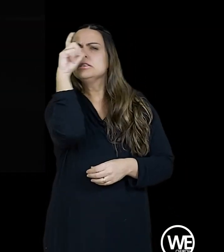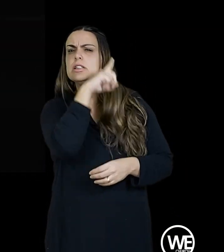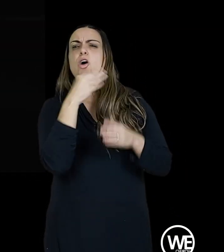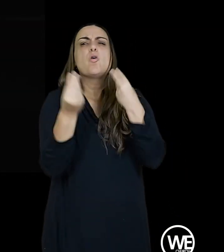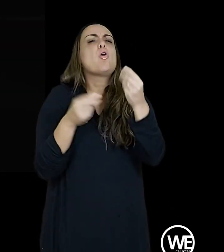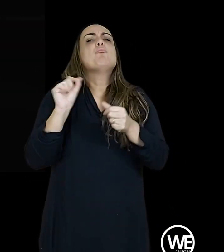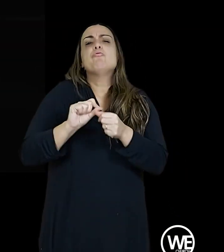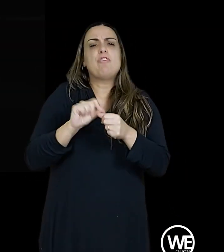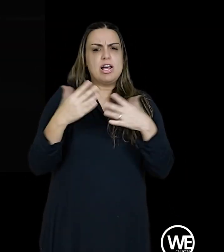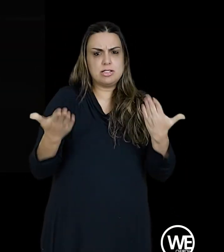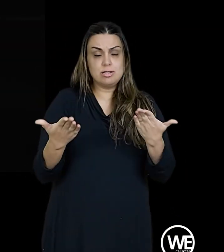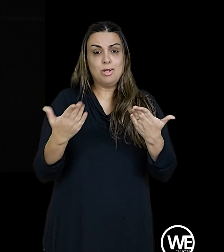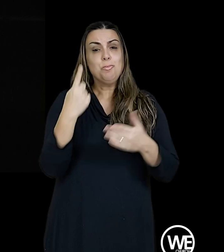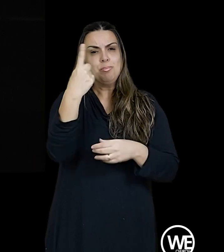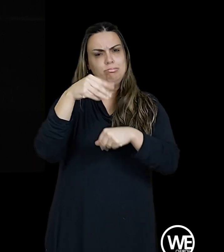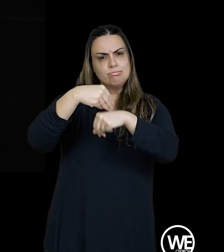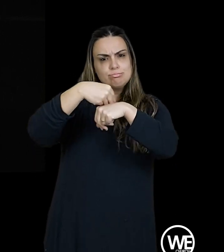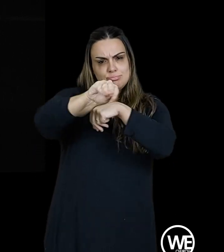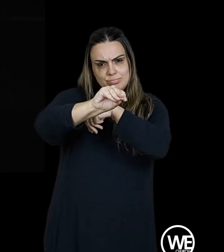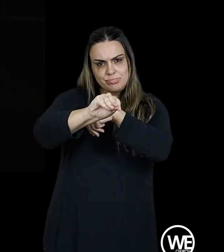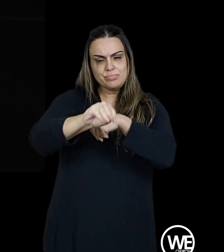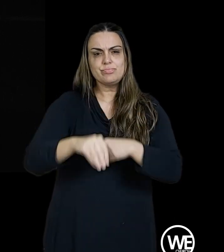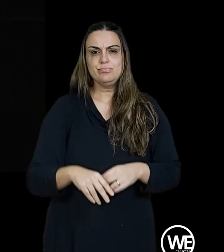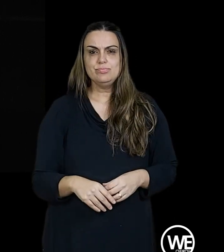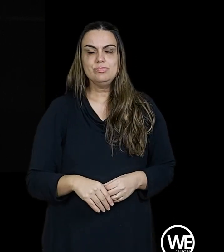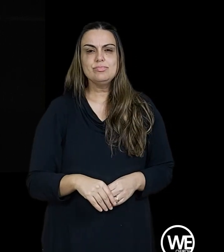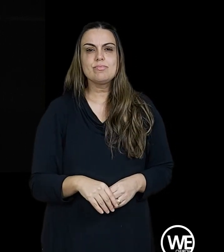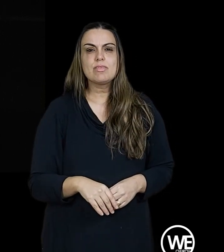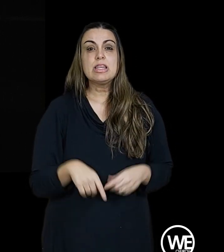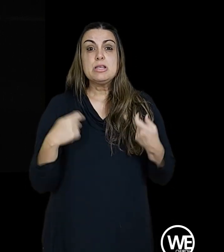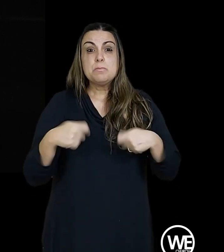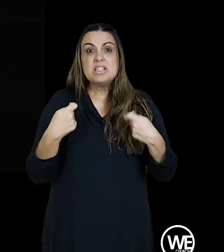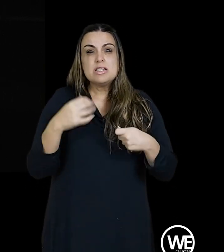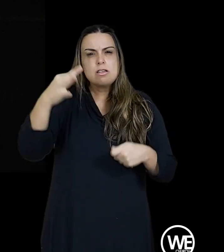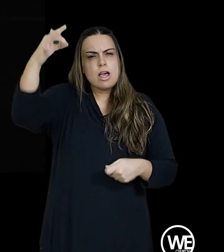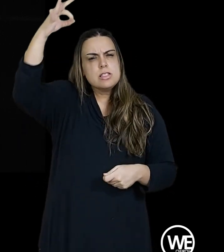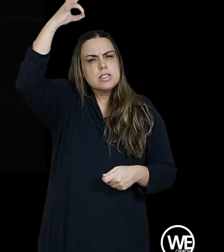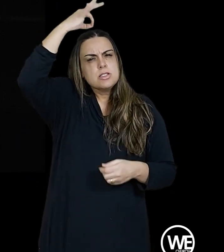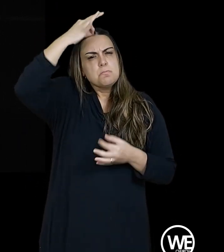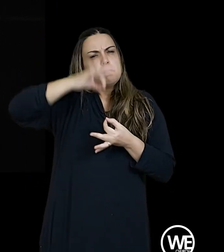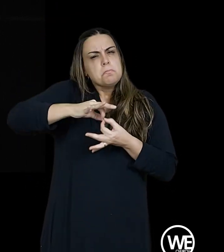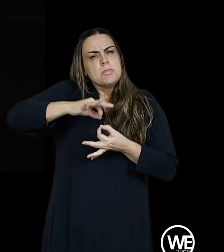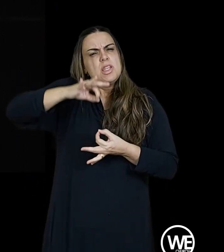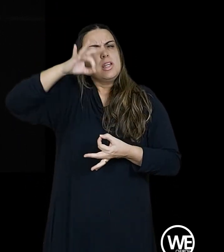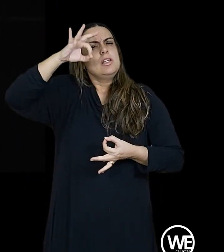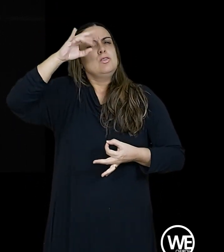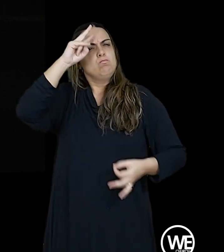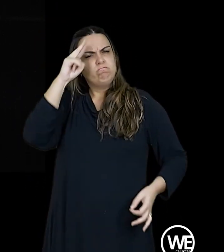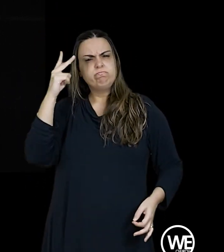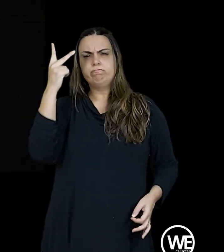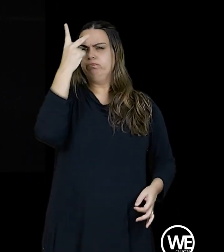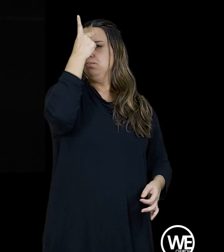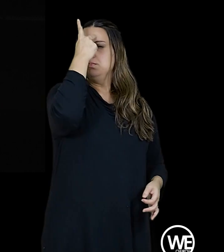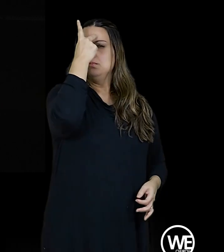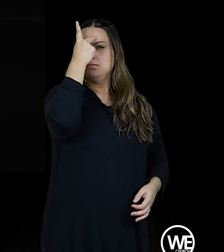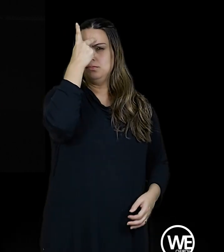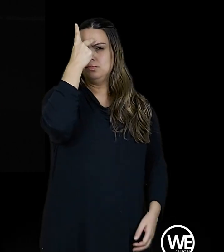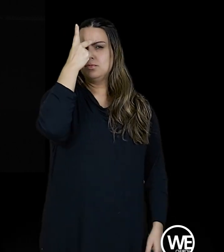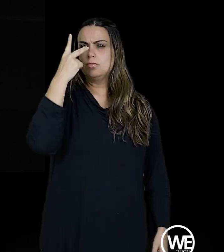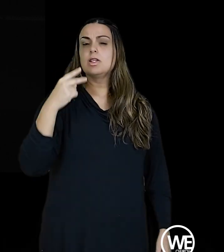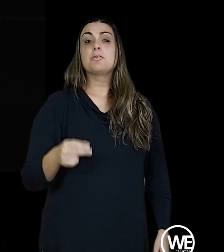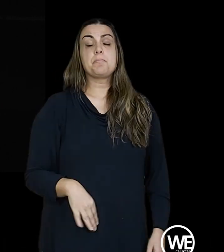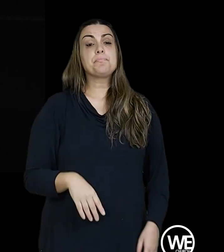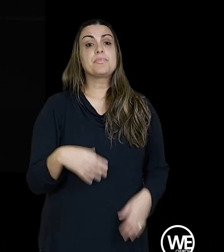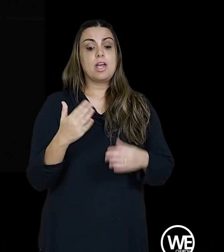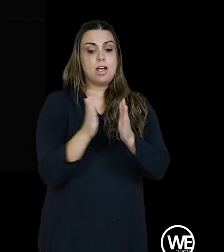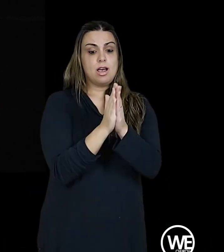primeiro conselho desse texto. Primeiro conselho: renovando o nosso espírito. O versículo 16, ele vai trazer